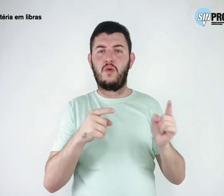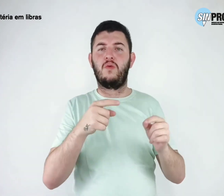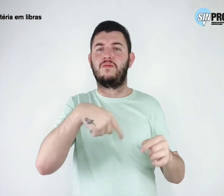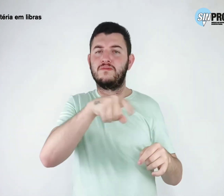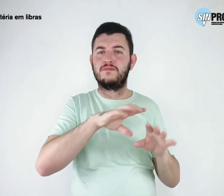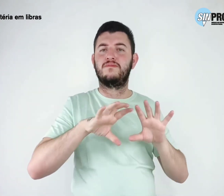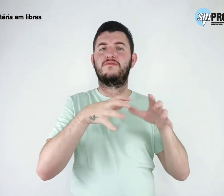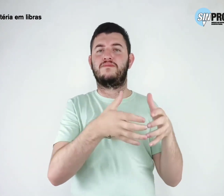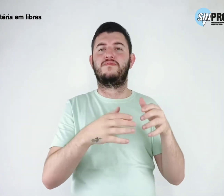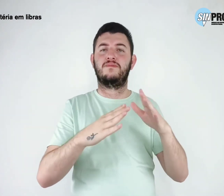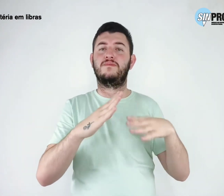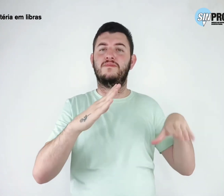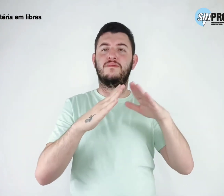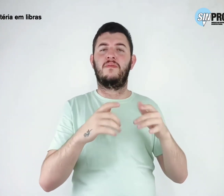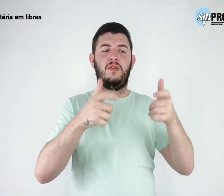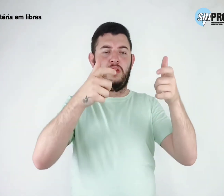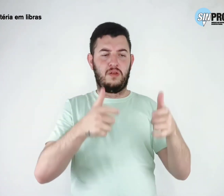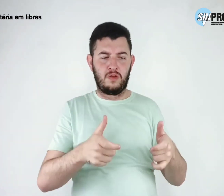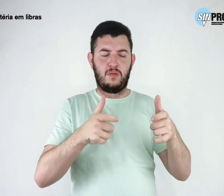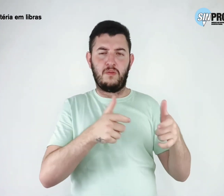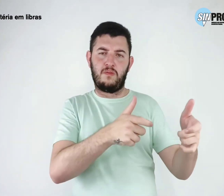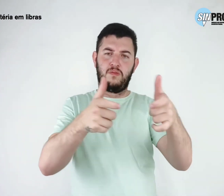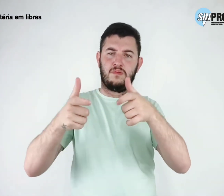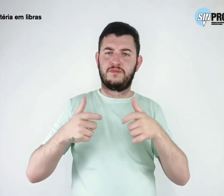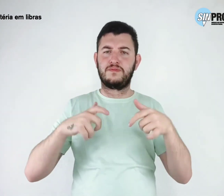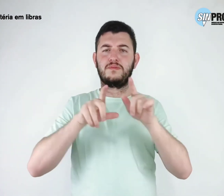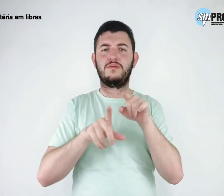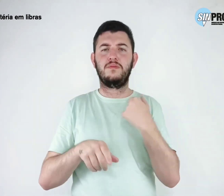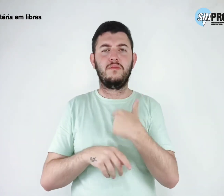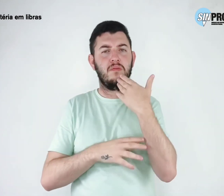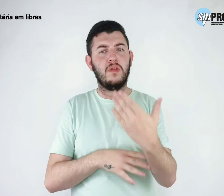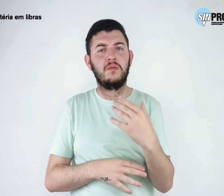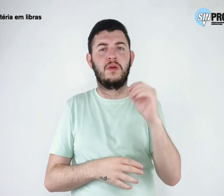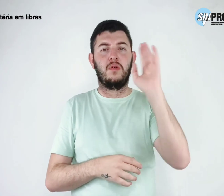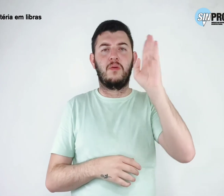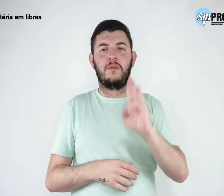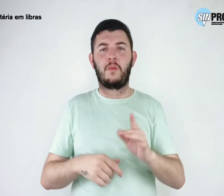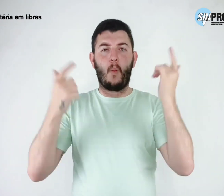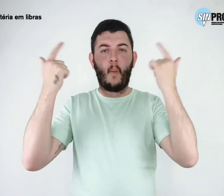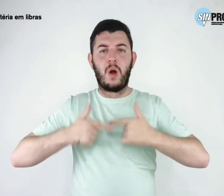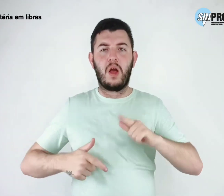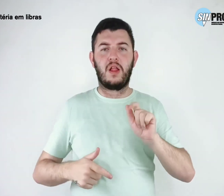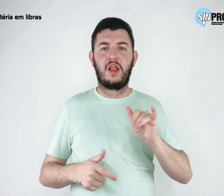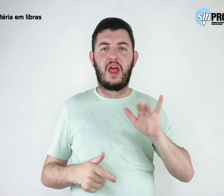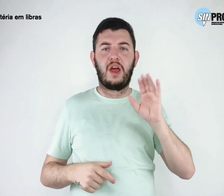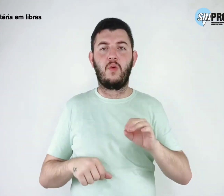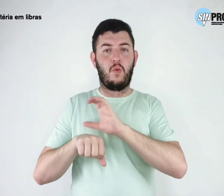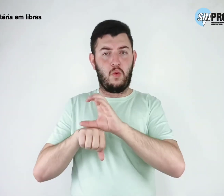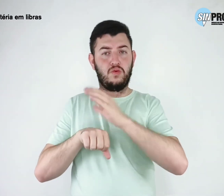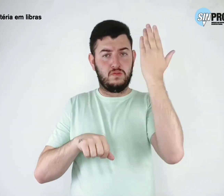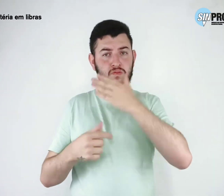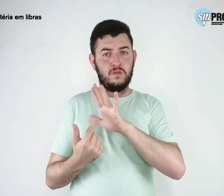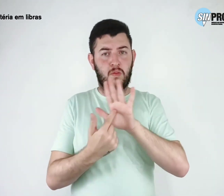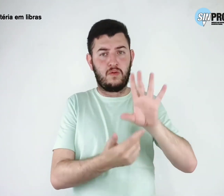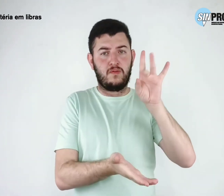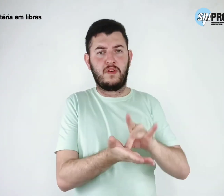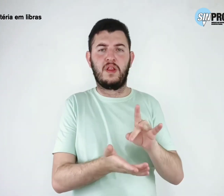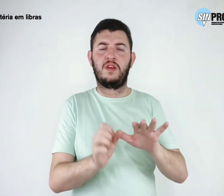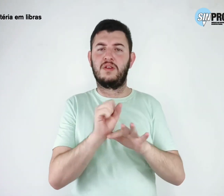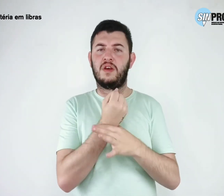impostas. Exigimos que o Estado brasileiro, laico em sua Constituição, garanta a